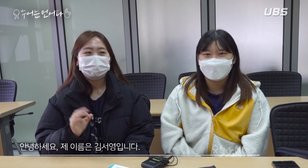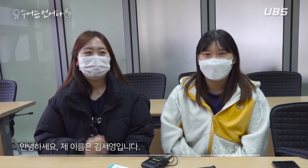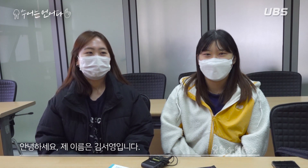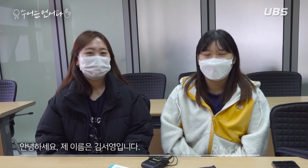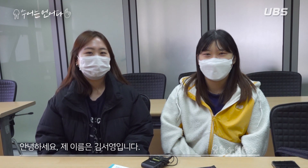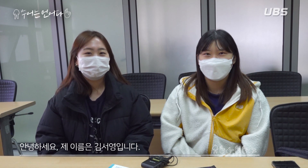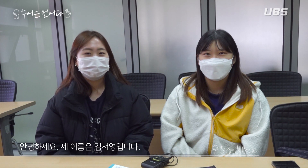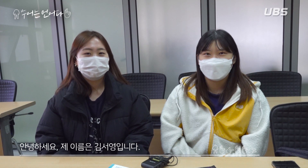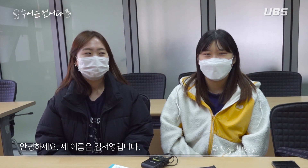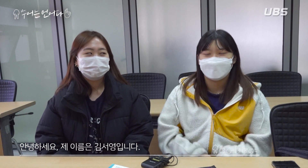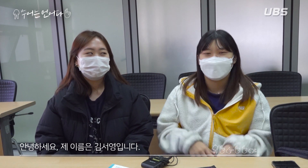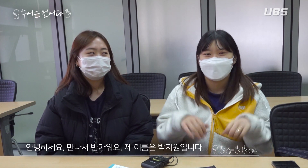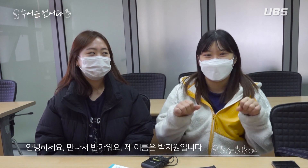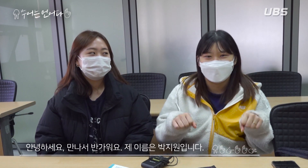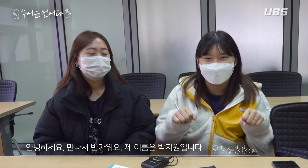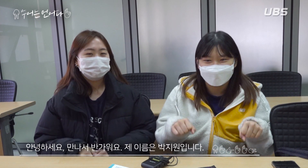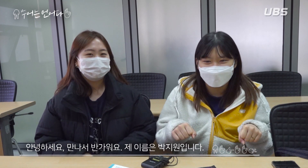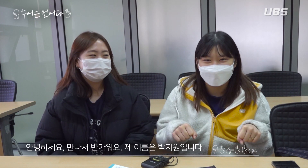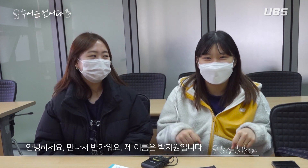김서영입니다.